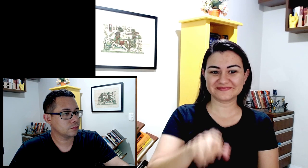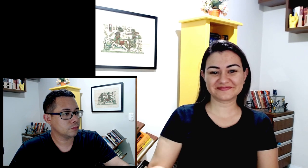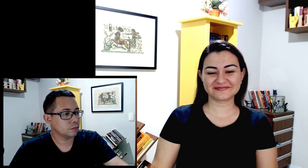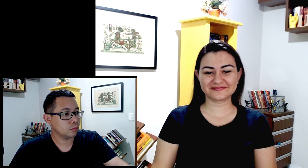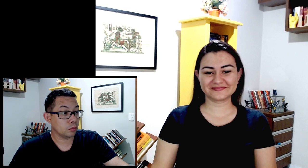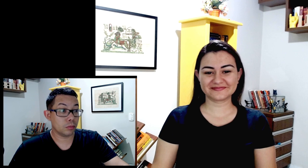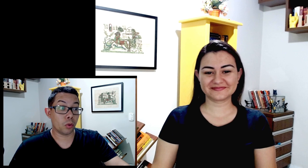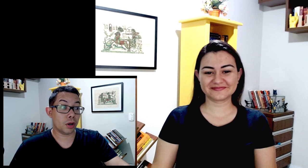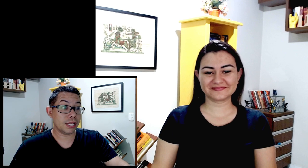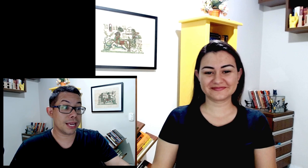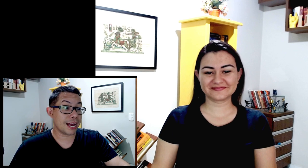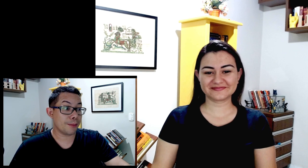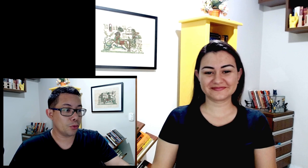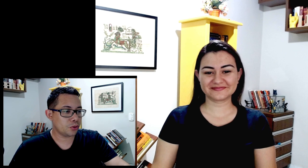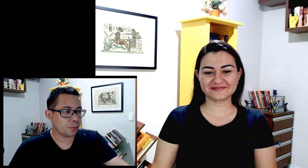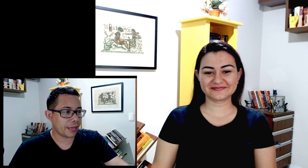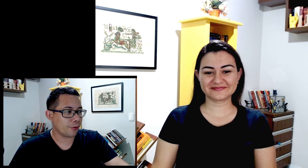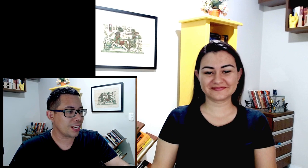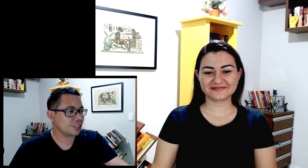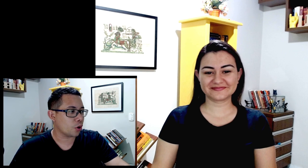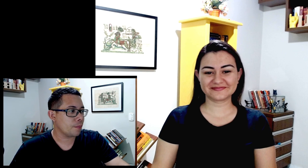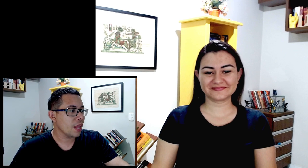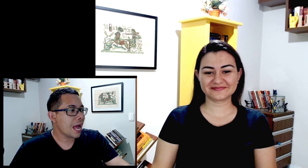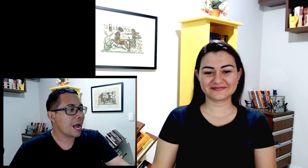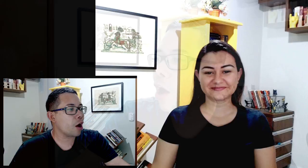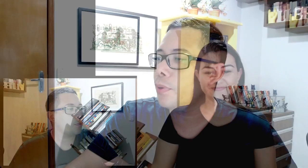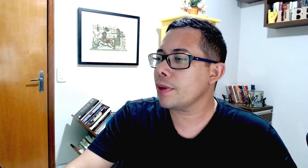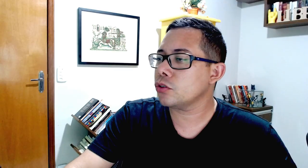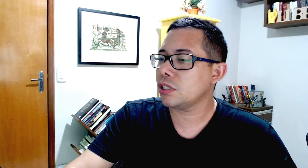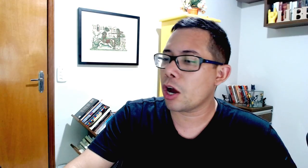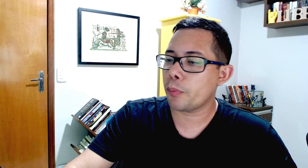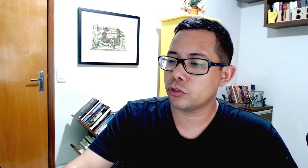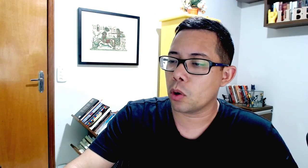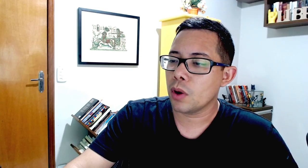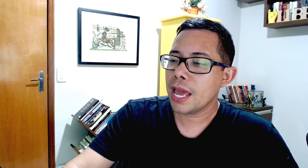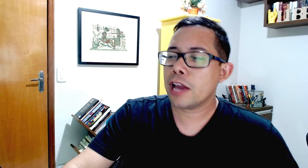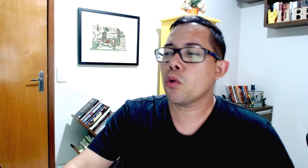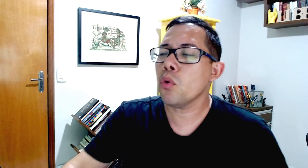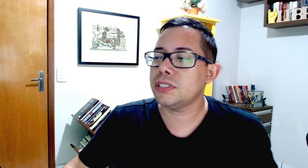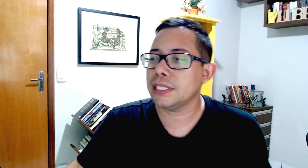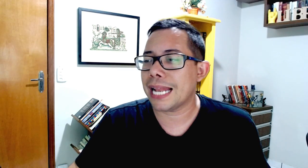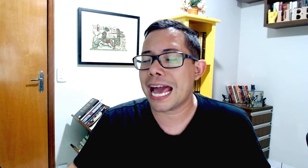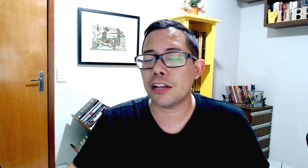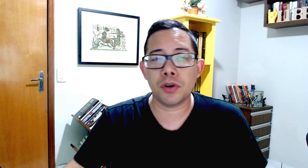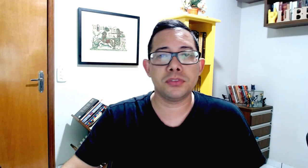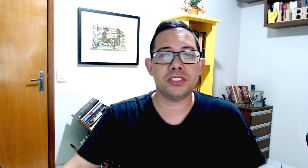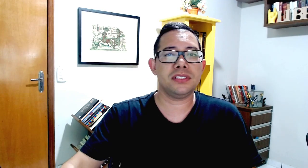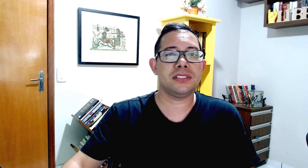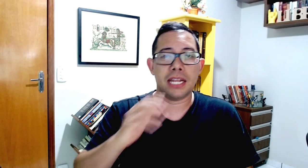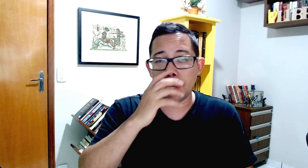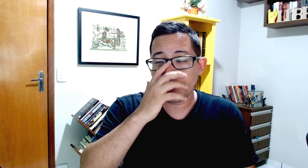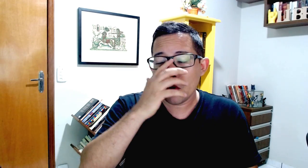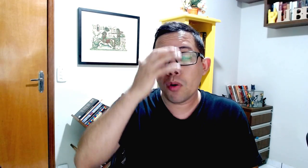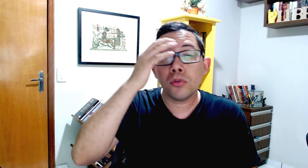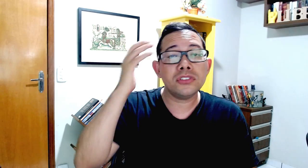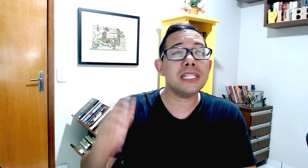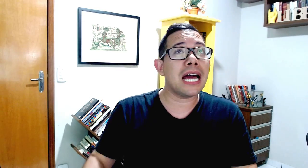e olha muito bem olha só a o primeiro sinal pessoal é considerar vamos se dizer Ei como um